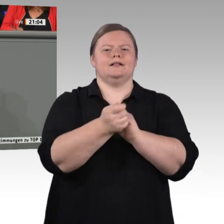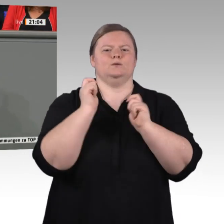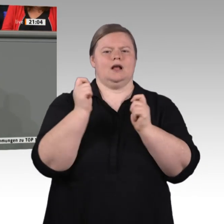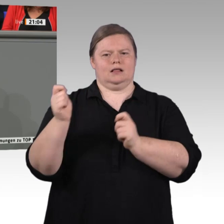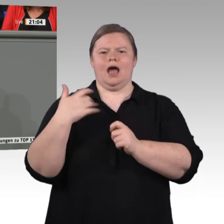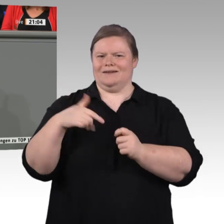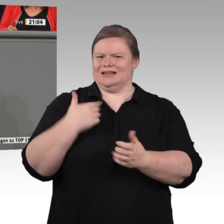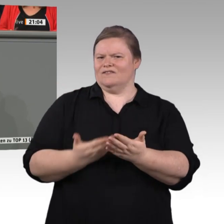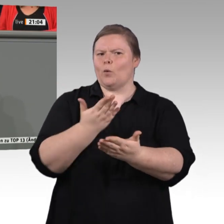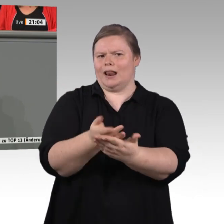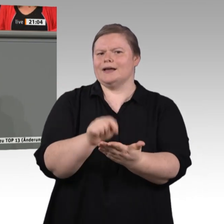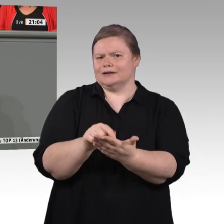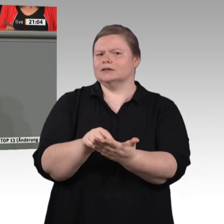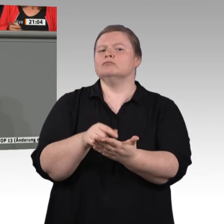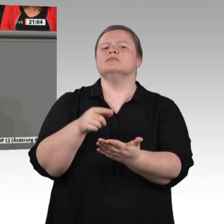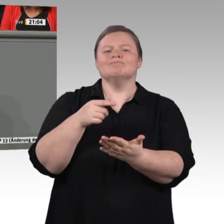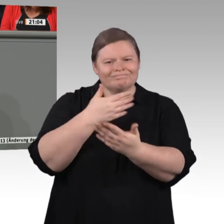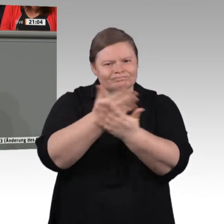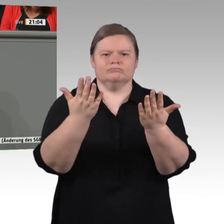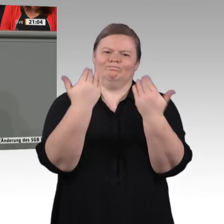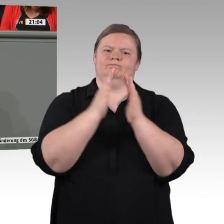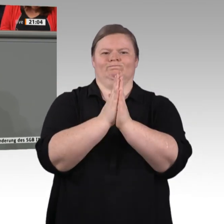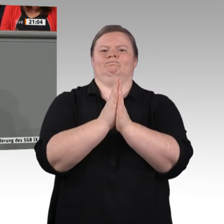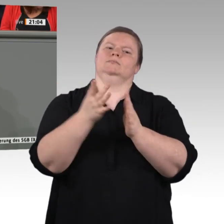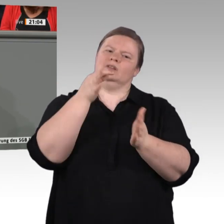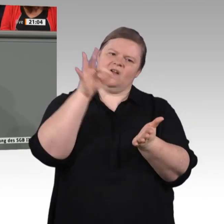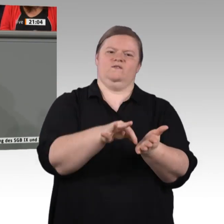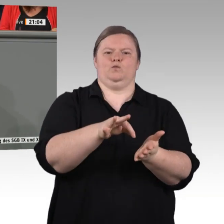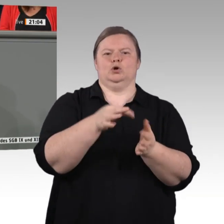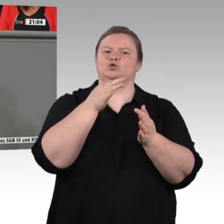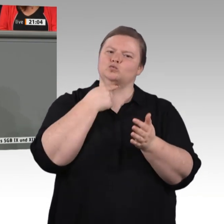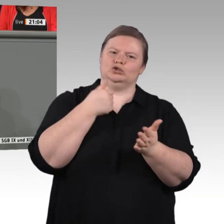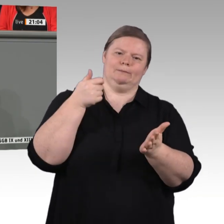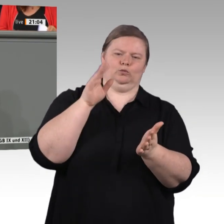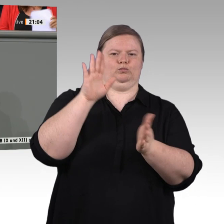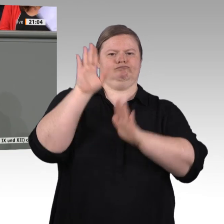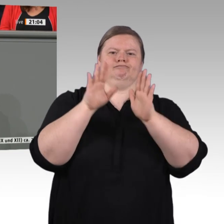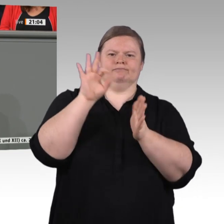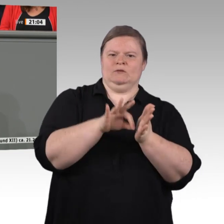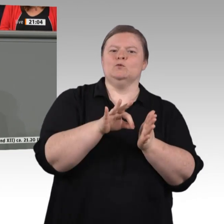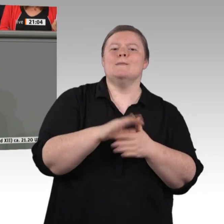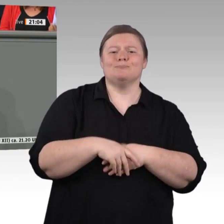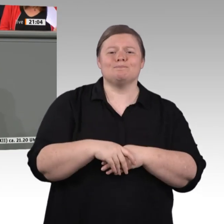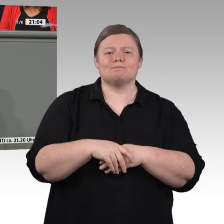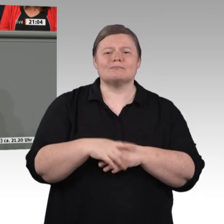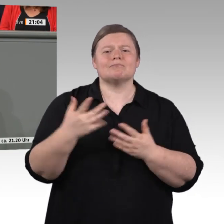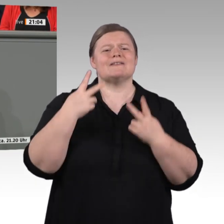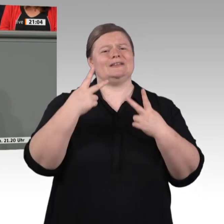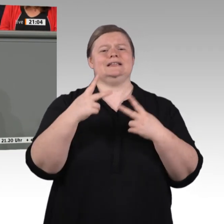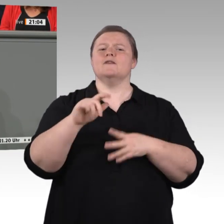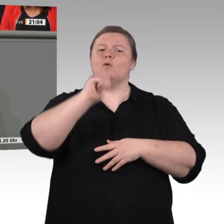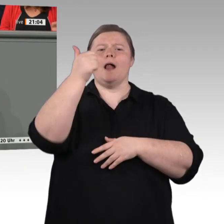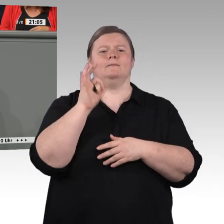vermeiden, im sogenannten § 140 SGB 12. Frau Staatssekretärin Griese ist schon sehr ausführlich auf